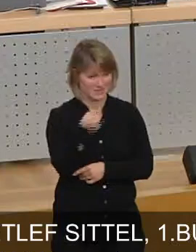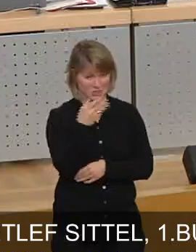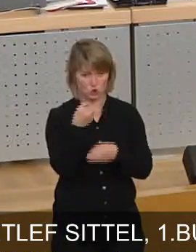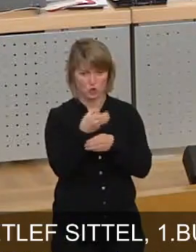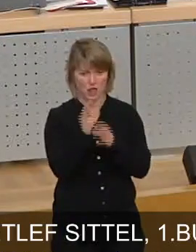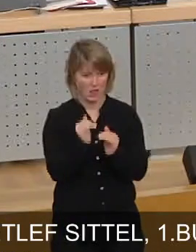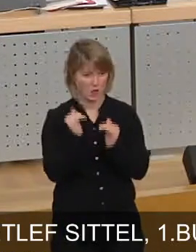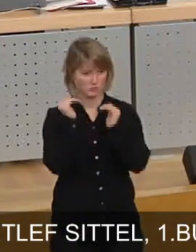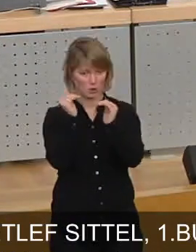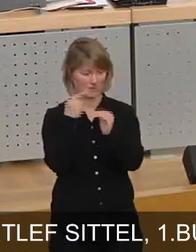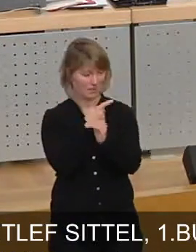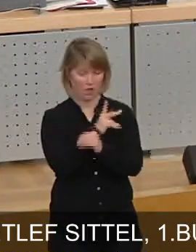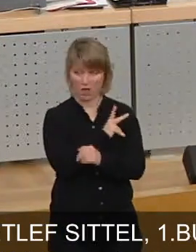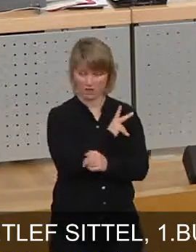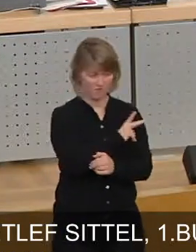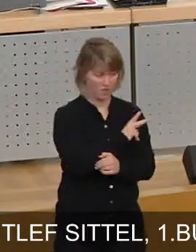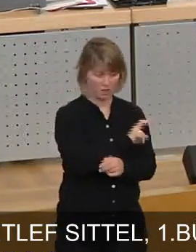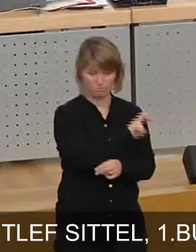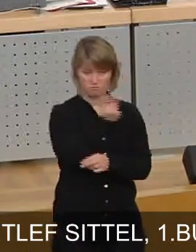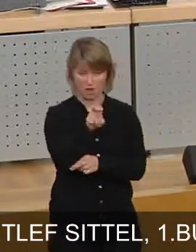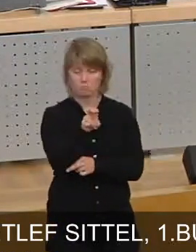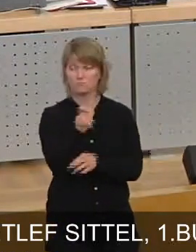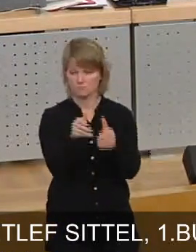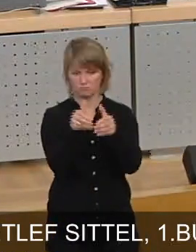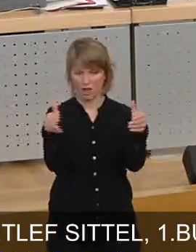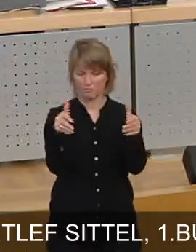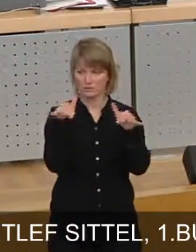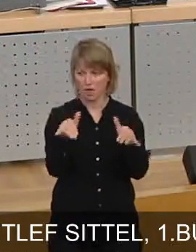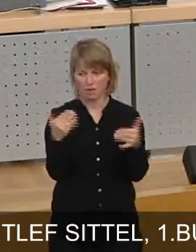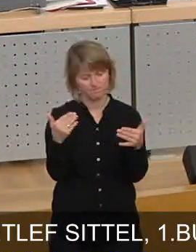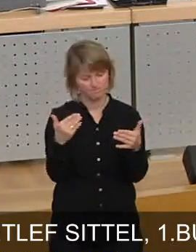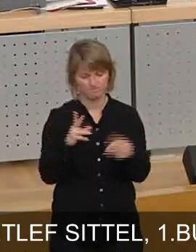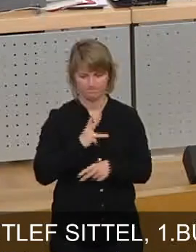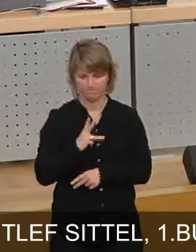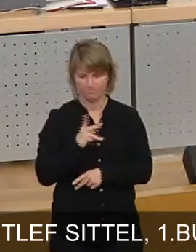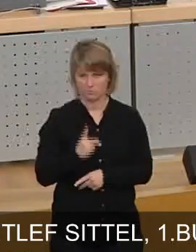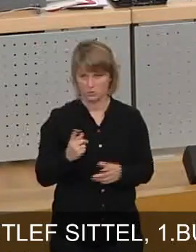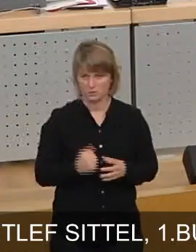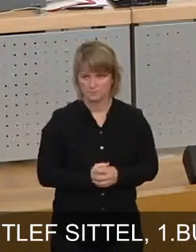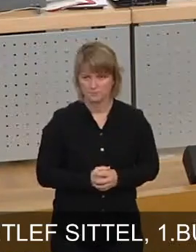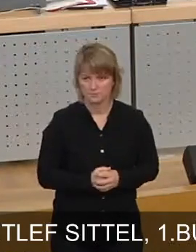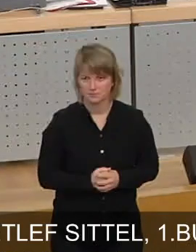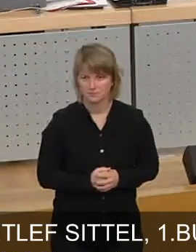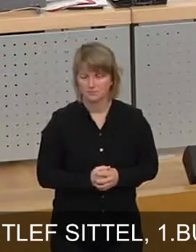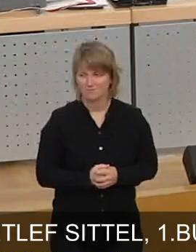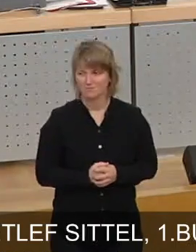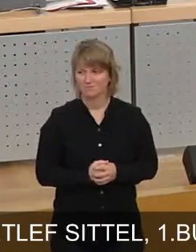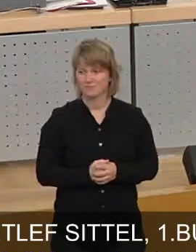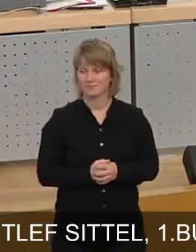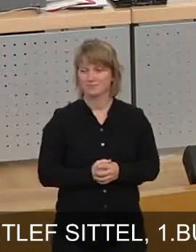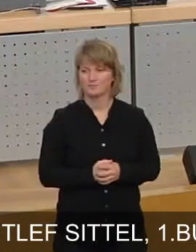von Anwärtern sich in tatsächlichen Stellenmehrungen in den Polizeidirektionen auswirken. Das, was sich